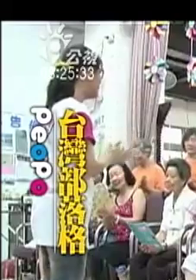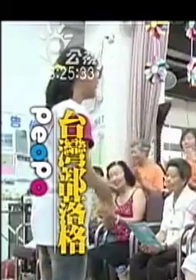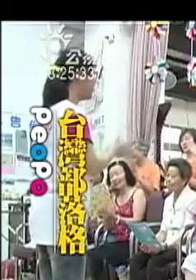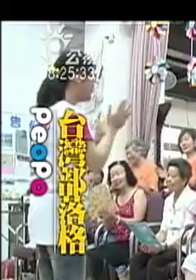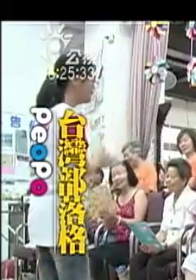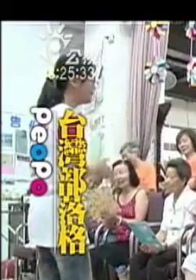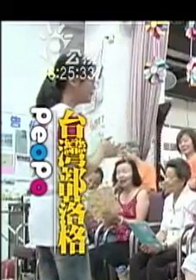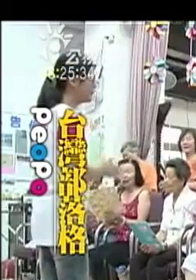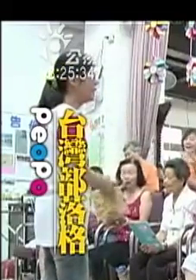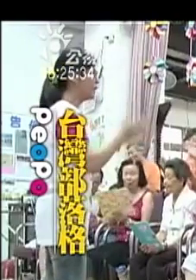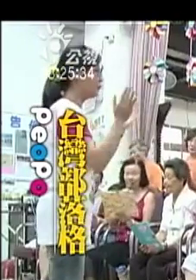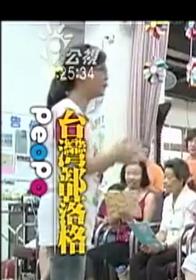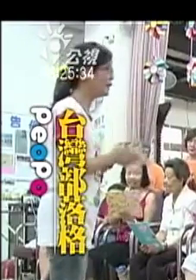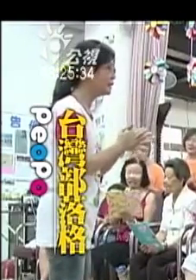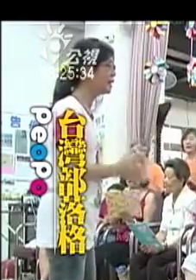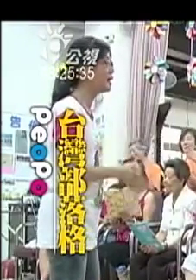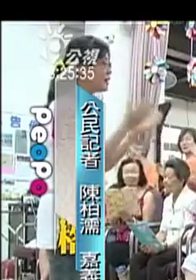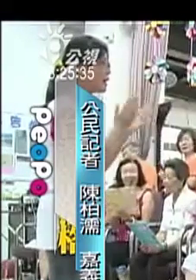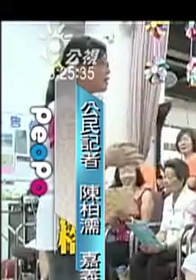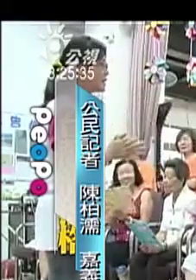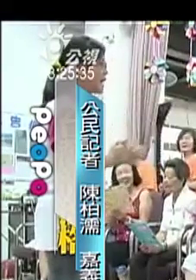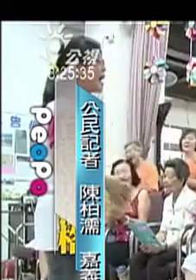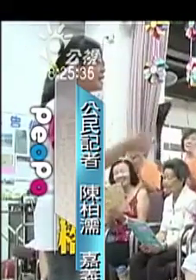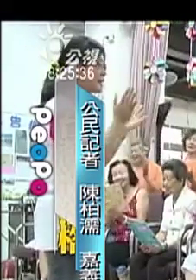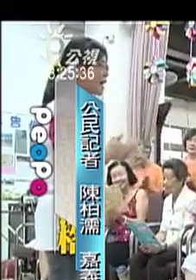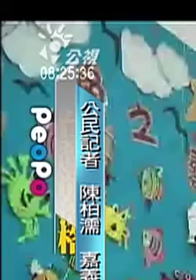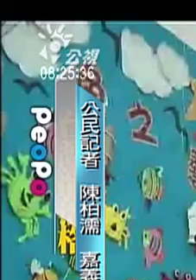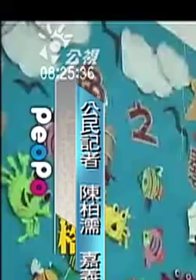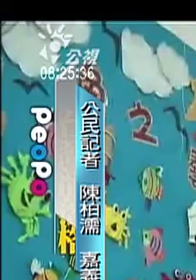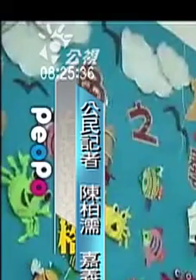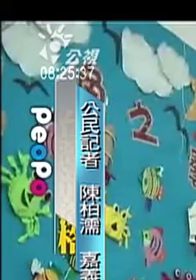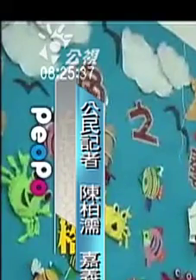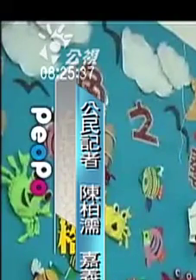手语更加普及。公民记者陈柏如嘉义报道。